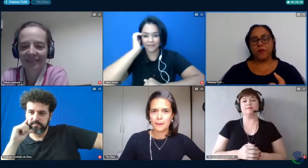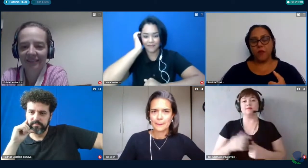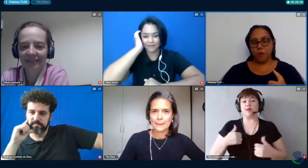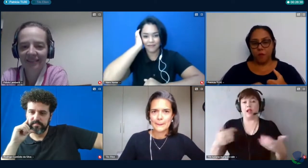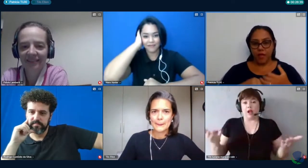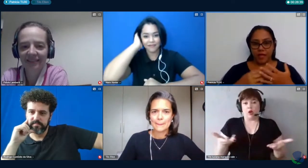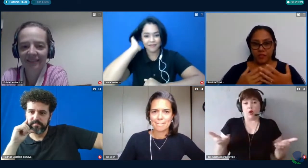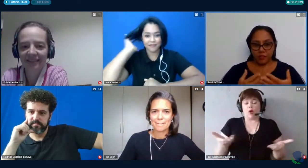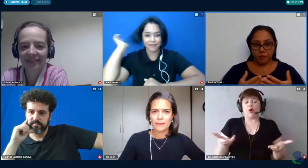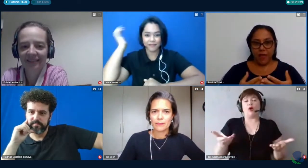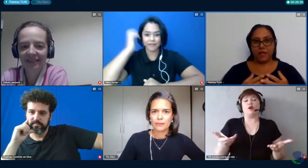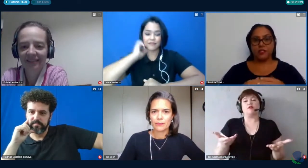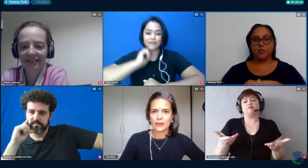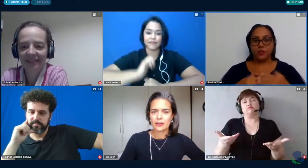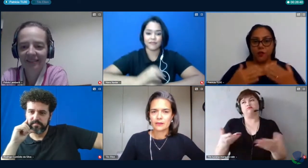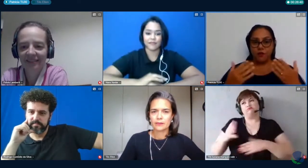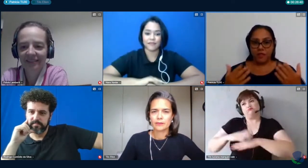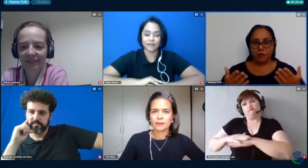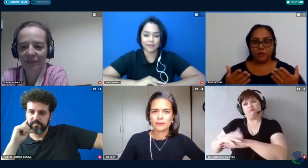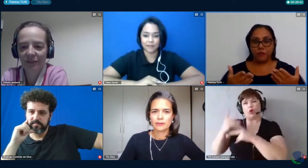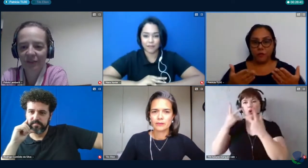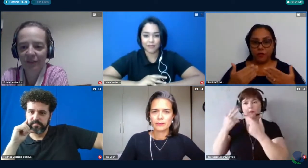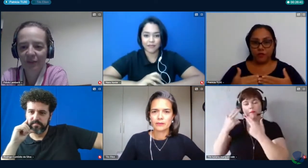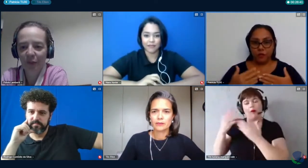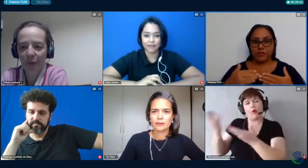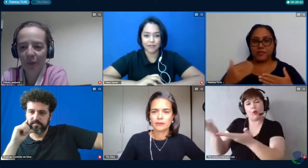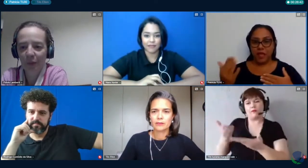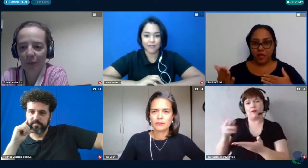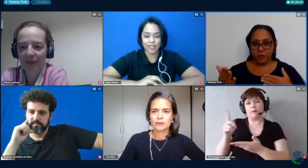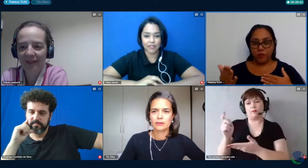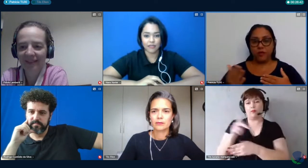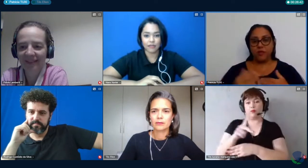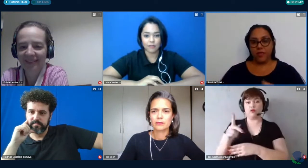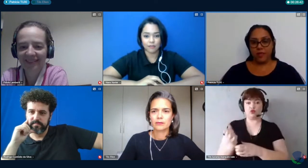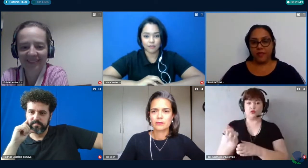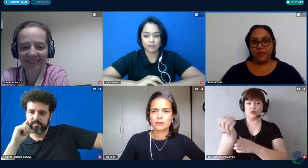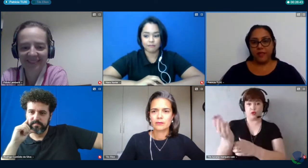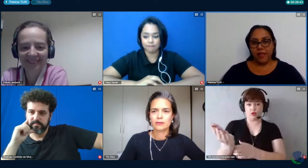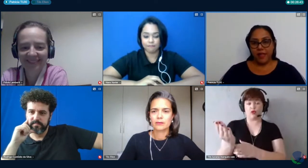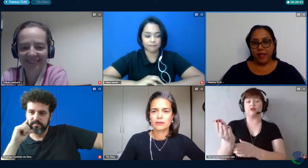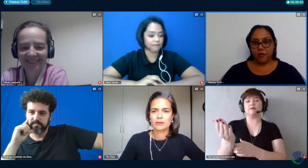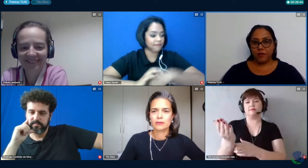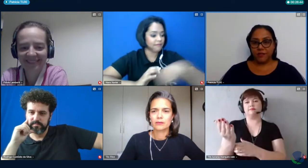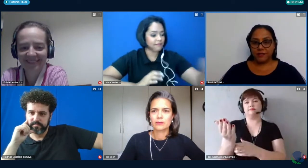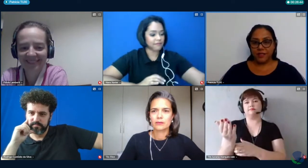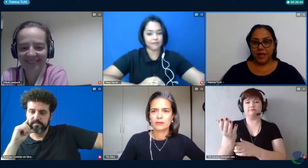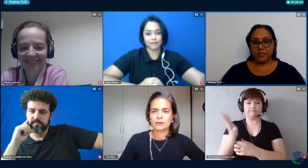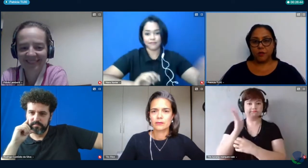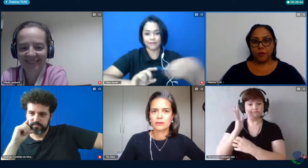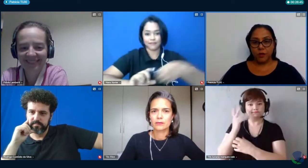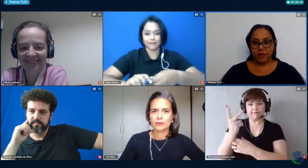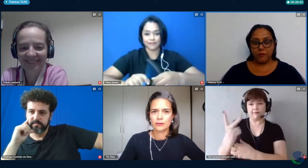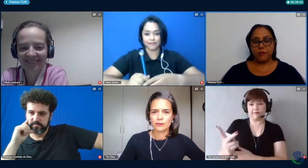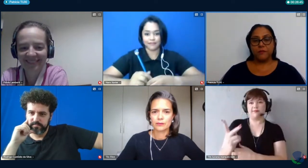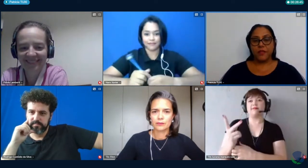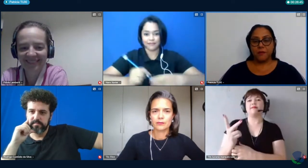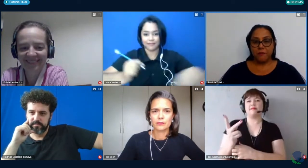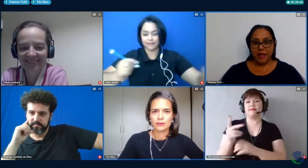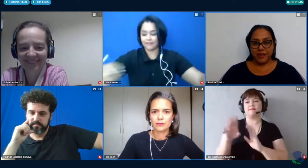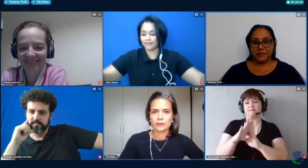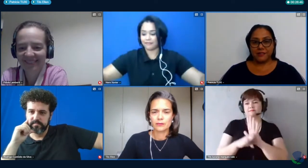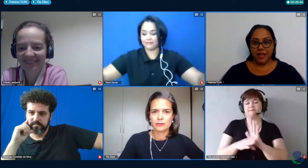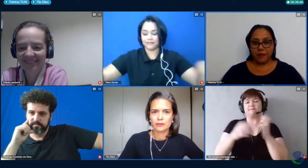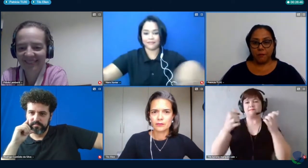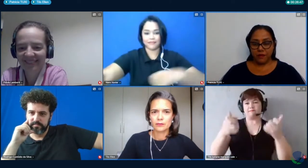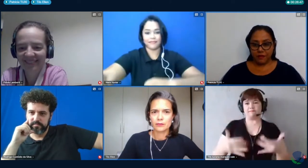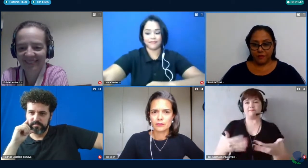Agora, como é de praxe, nós convidamos o professor externo, né, à universidade, ao programa,